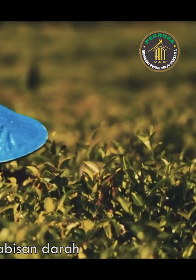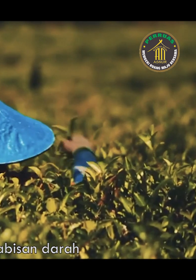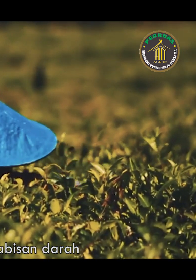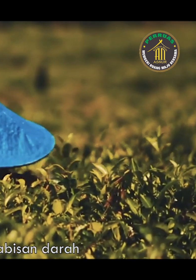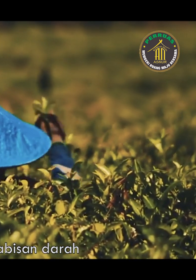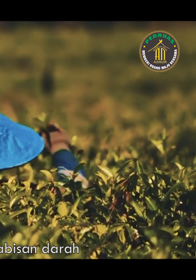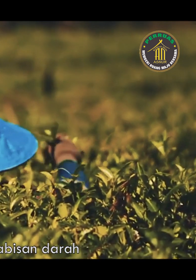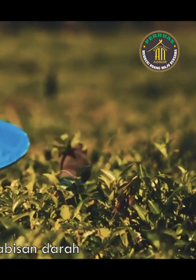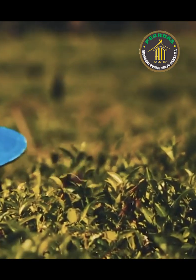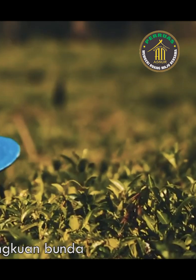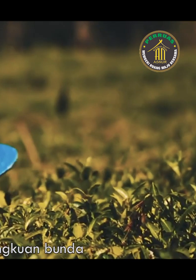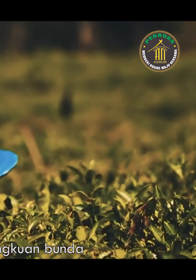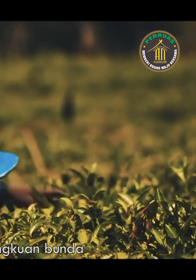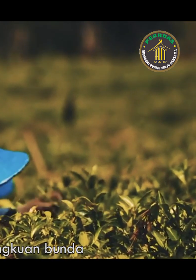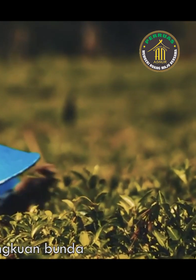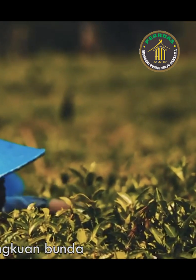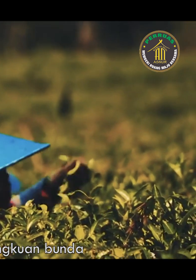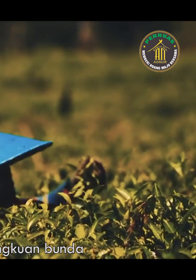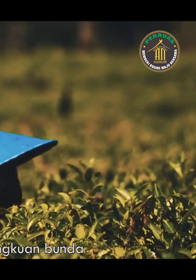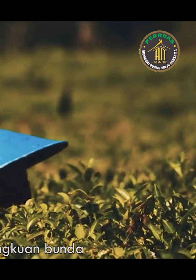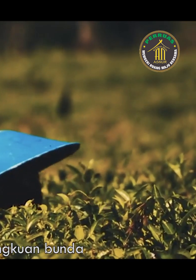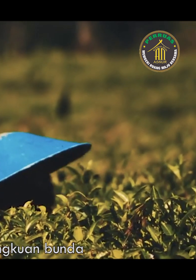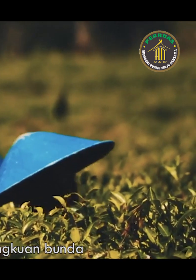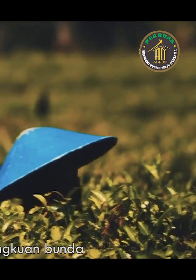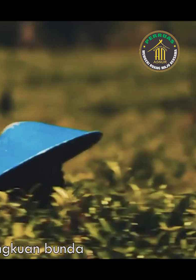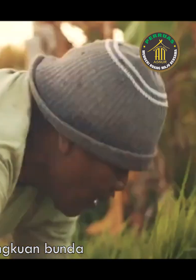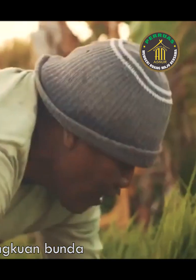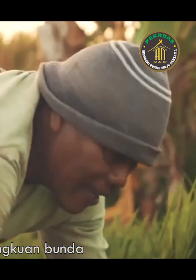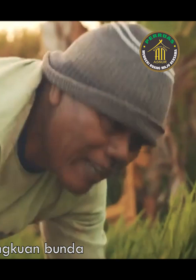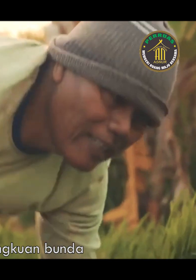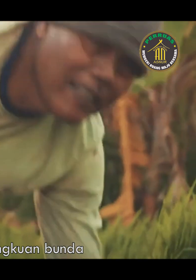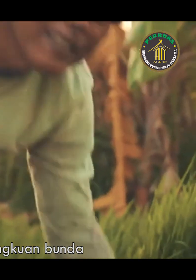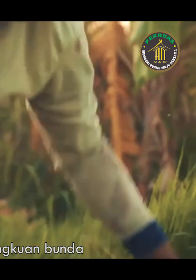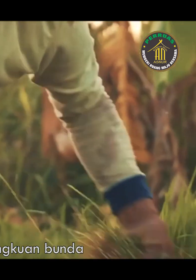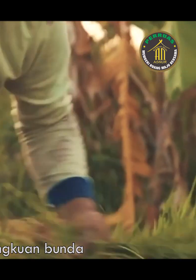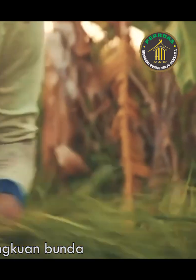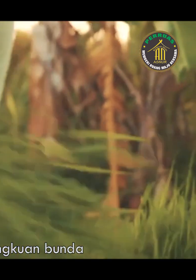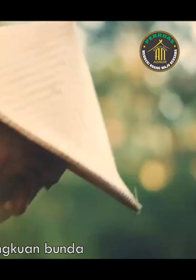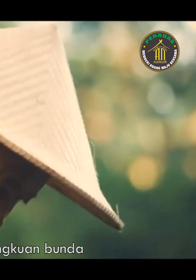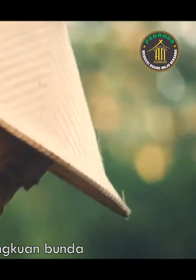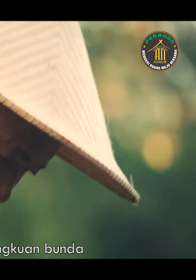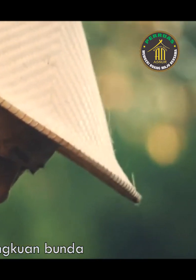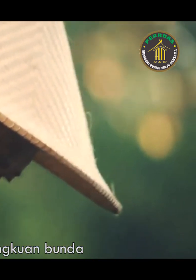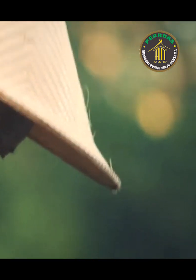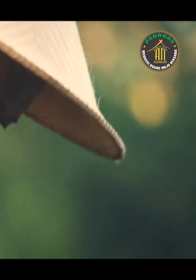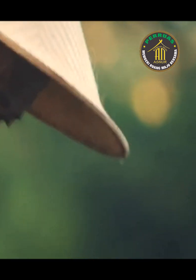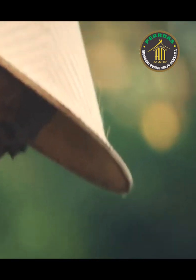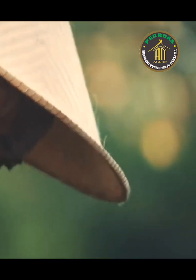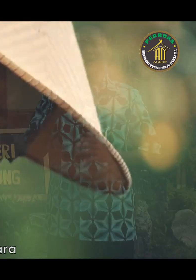kehabisan darah, jerit luka mengaduh di pangkuan bunda,